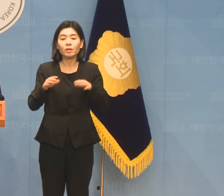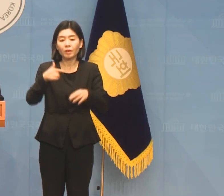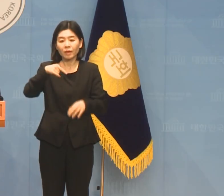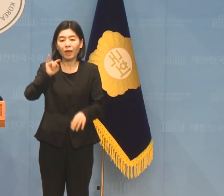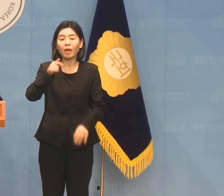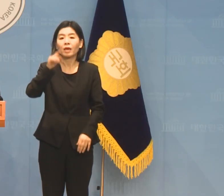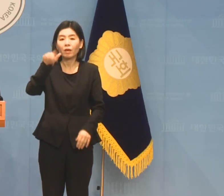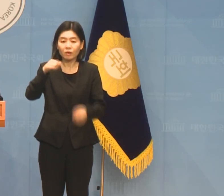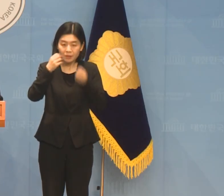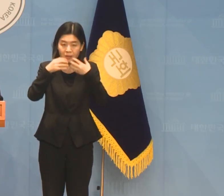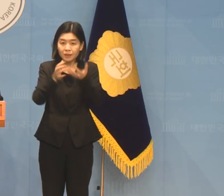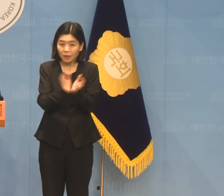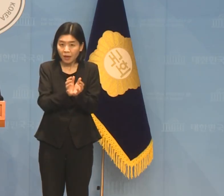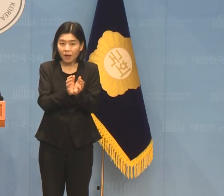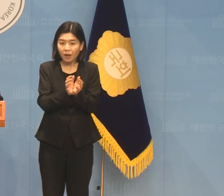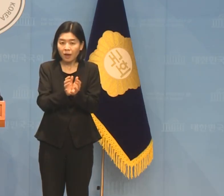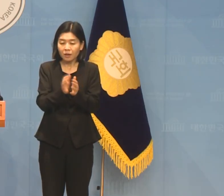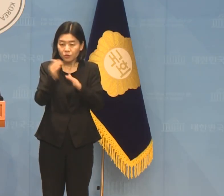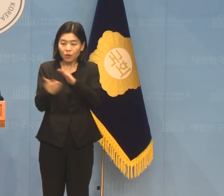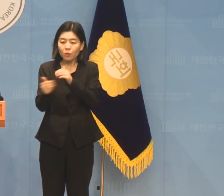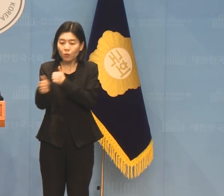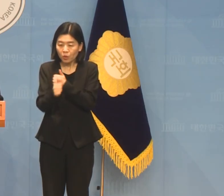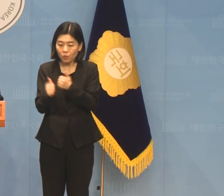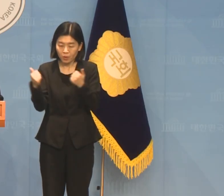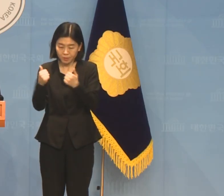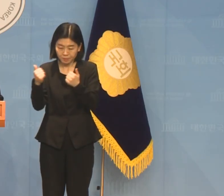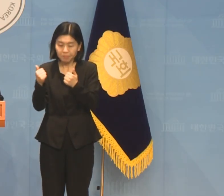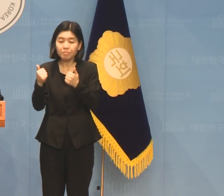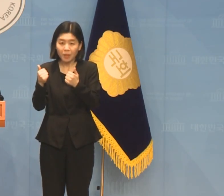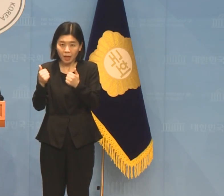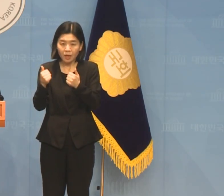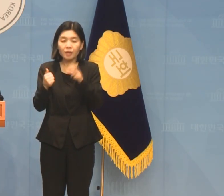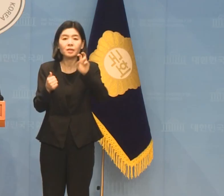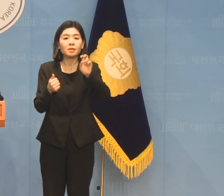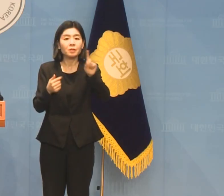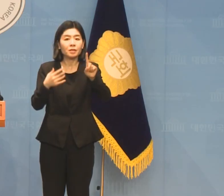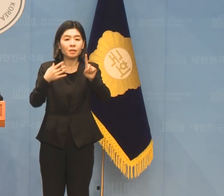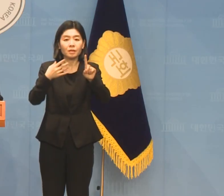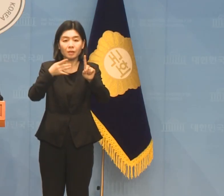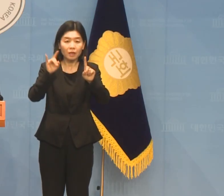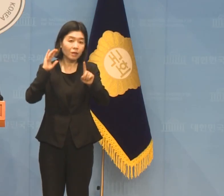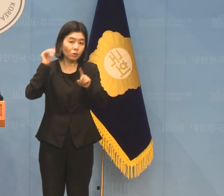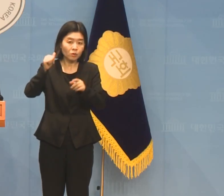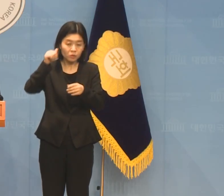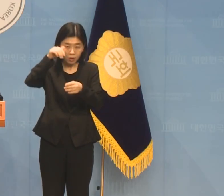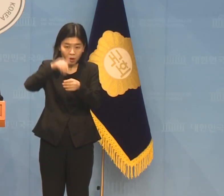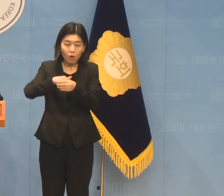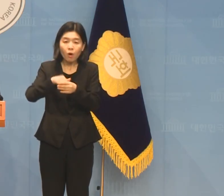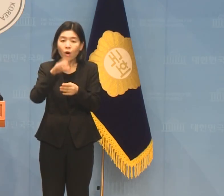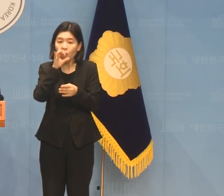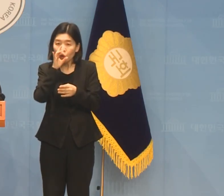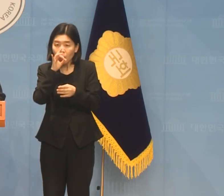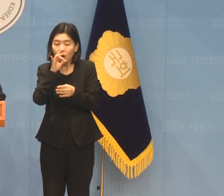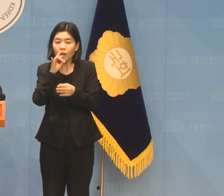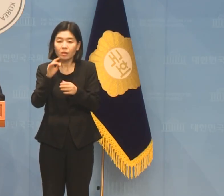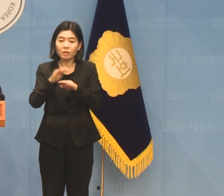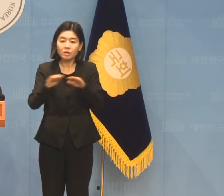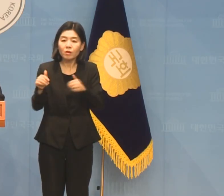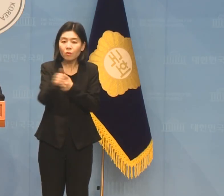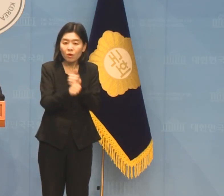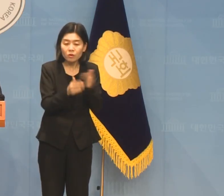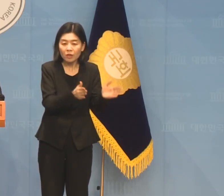오전에 비공개 최고위원회를 개최하여 다음과 같이 제21대 대통령 선거 중앙선거대책위원회의 특위